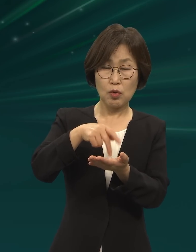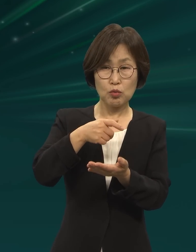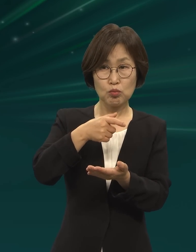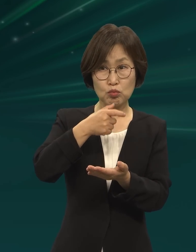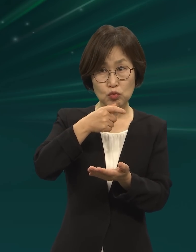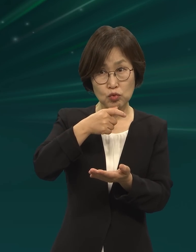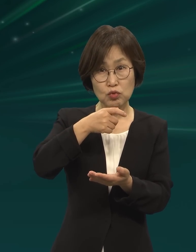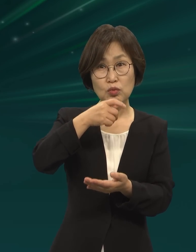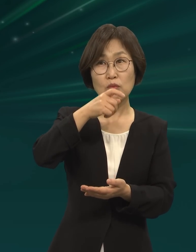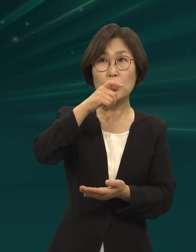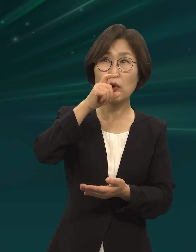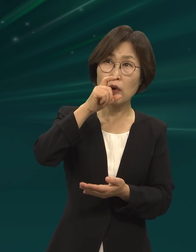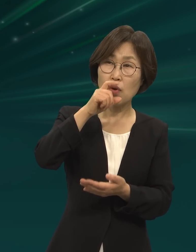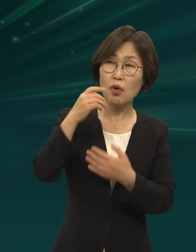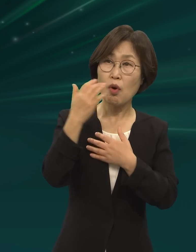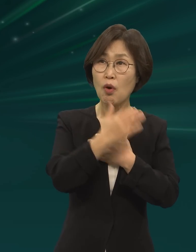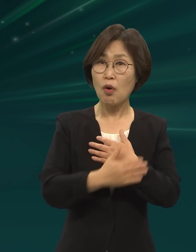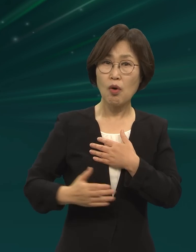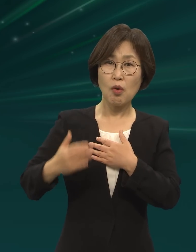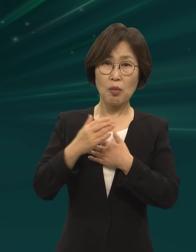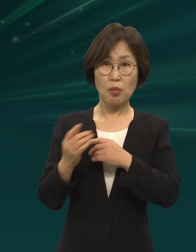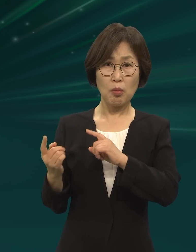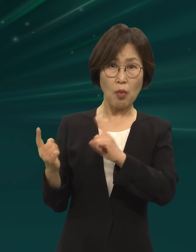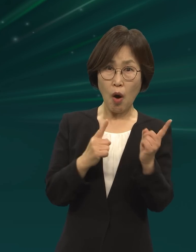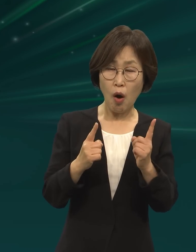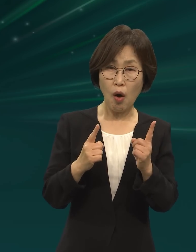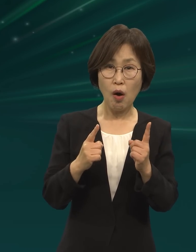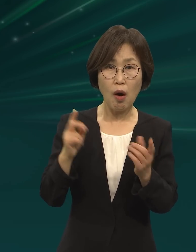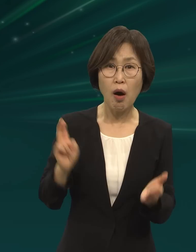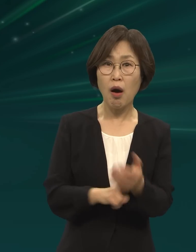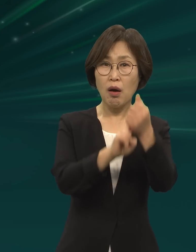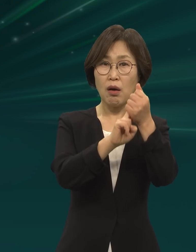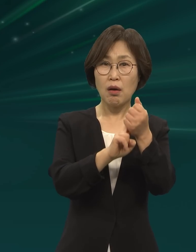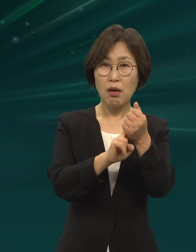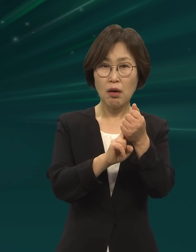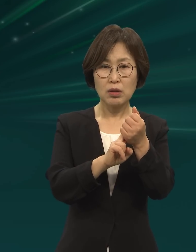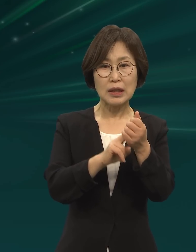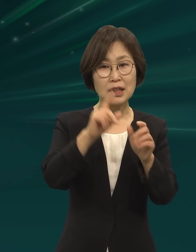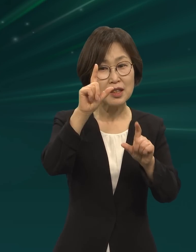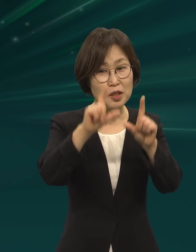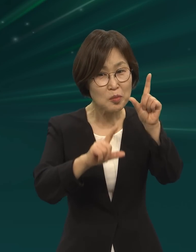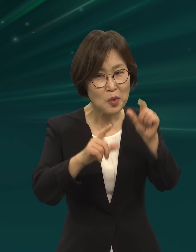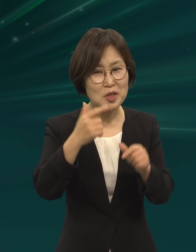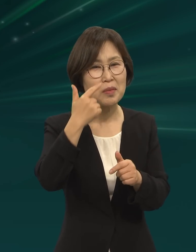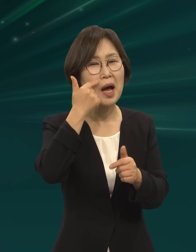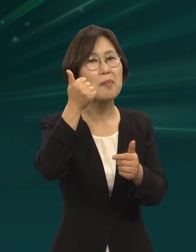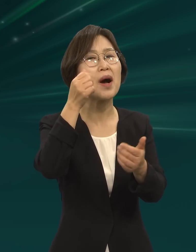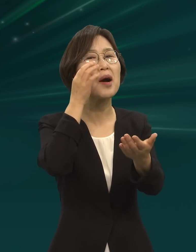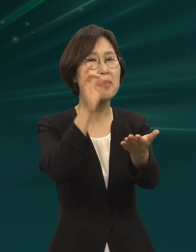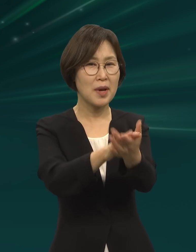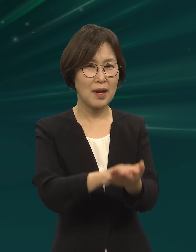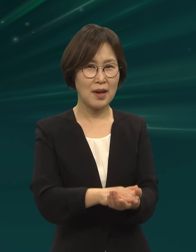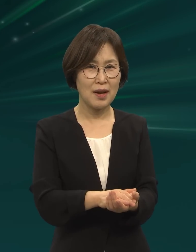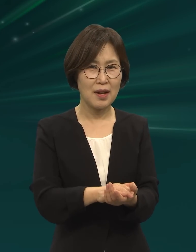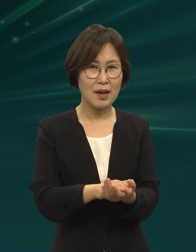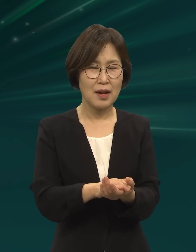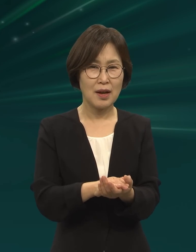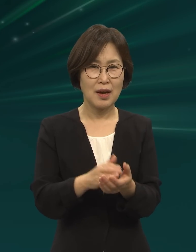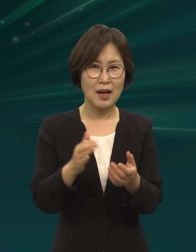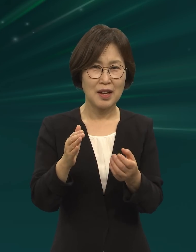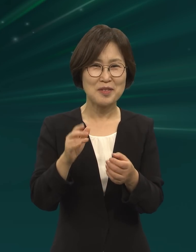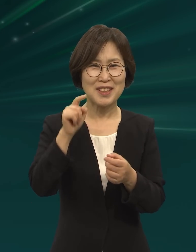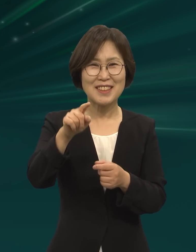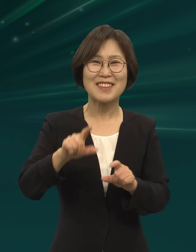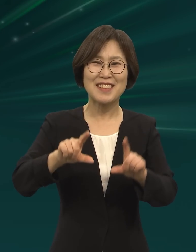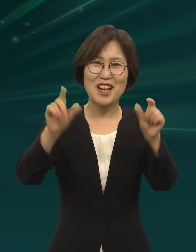밥을 먹고 좋아졌습니다. 이 모습을 제 아빠 보게 되었습니다. 그날부터 아빠도 예수님을